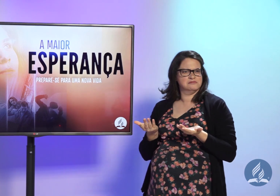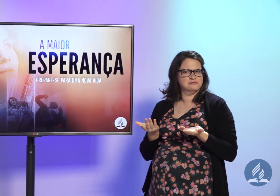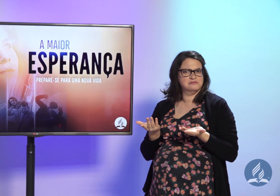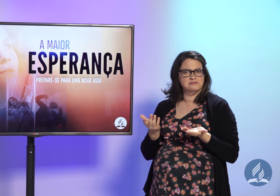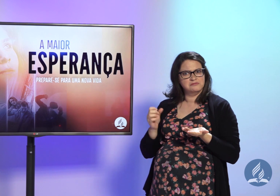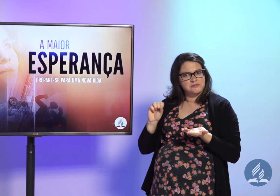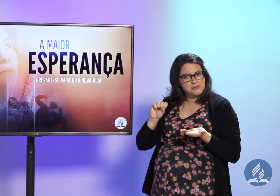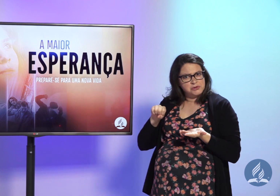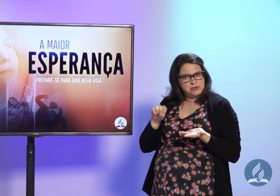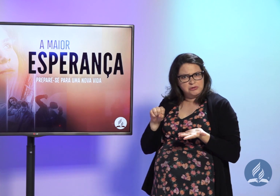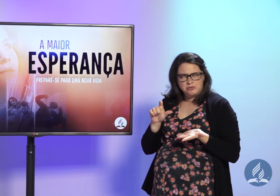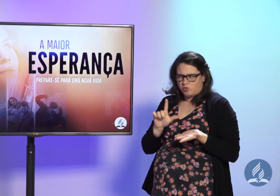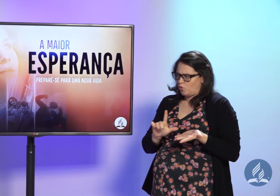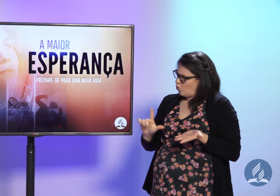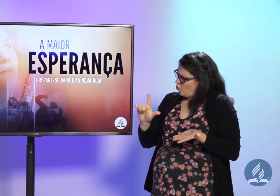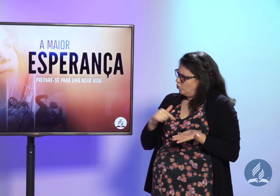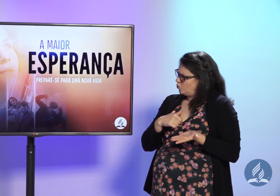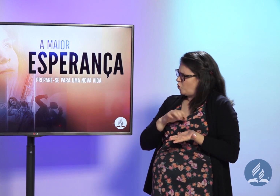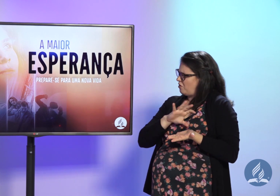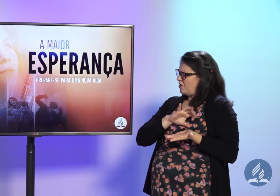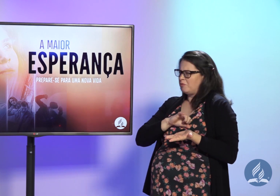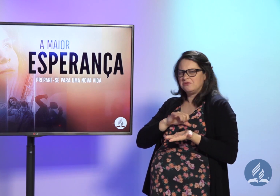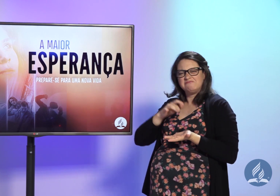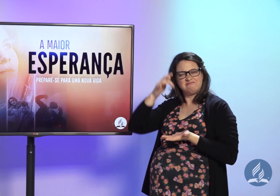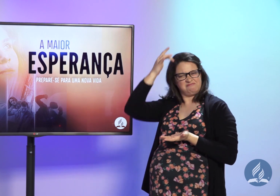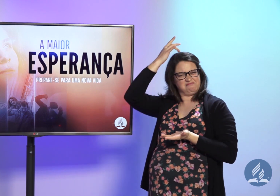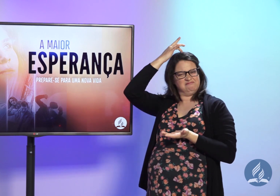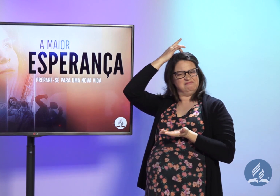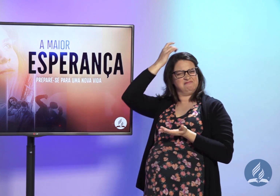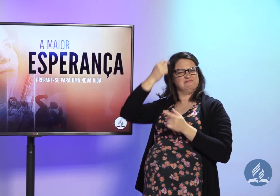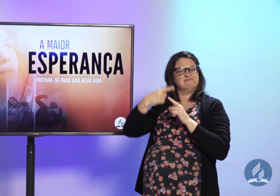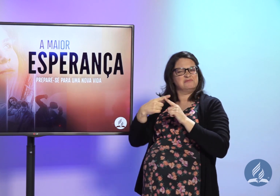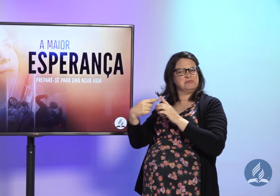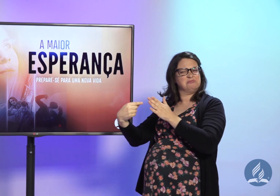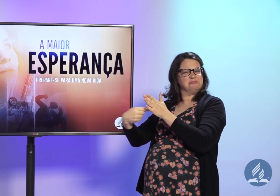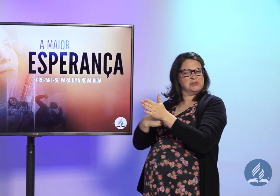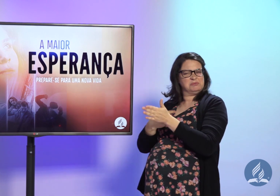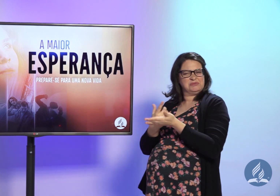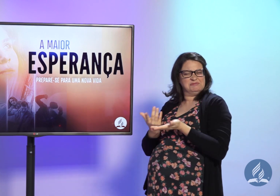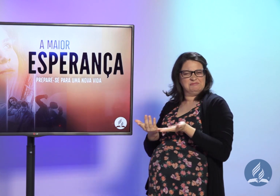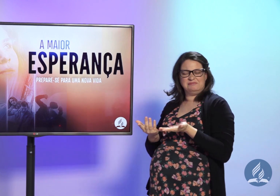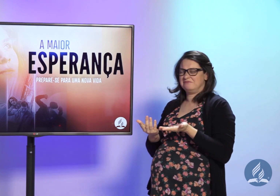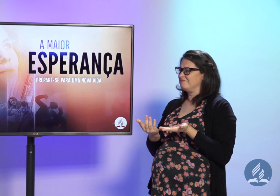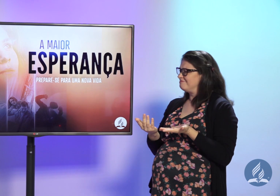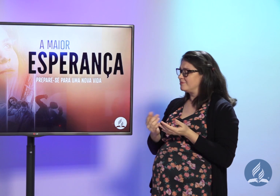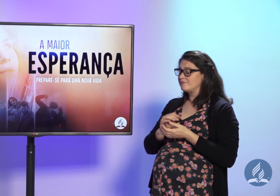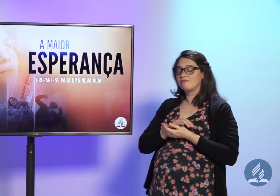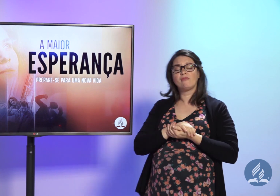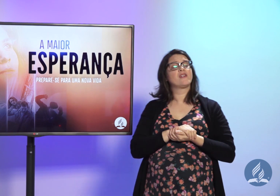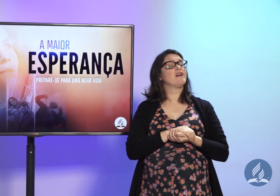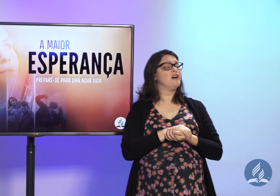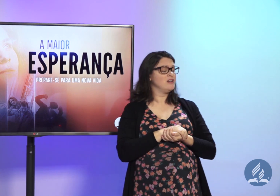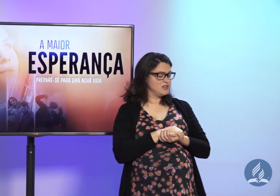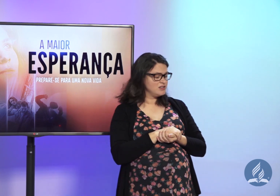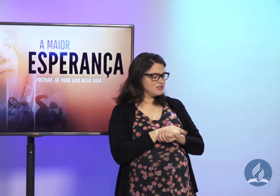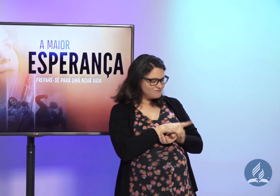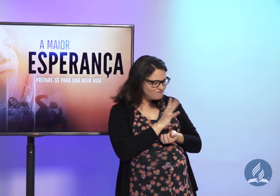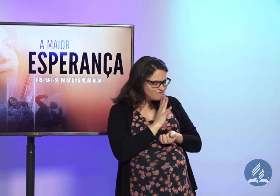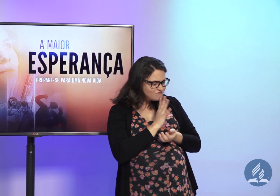pergunta e respondeu: sim, lógico que eu amo Jesus, mas não entendeu muito aquela pergunta. Então a mulher continuou dizendo: